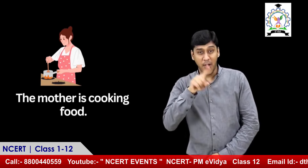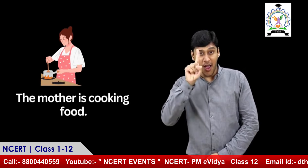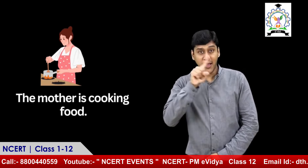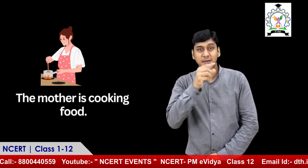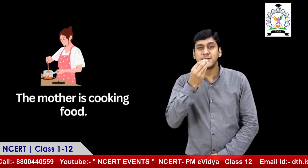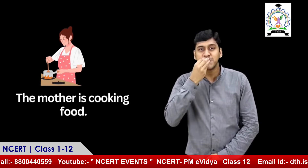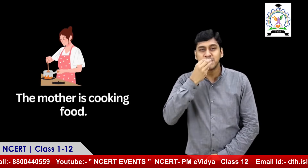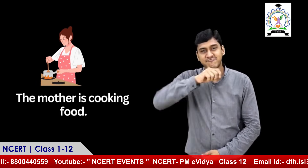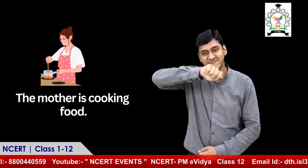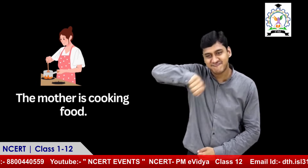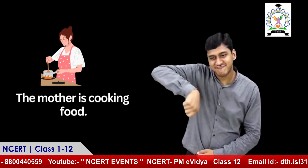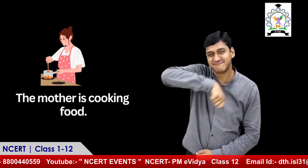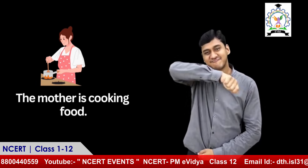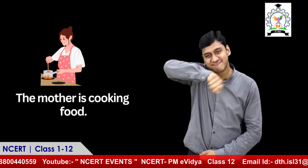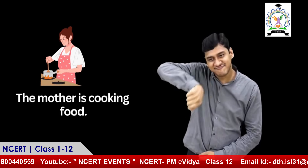माता खाना बना रही हैं।